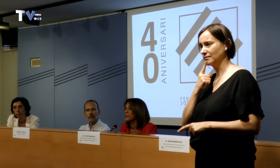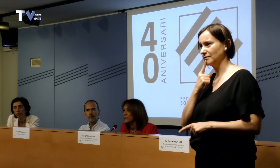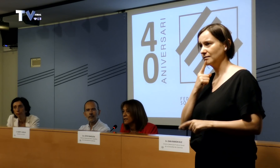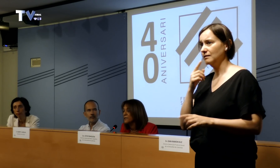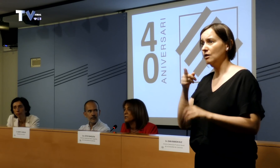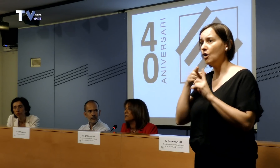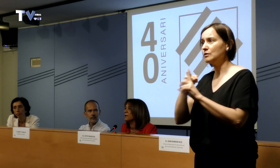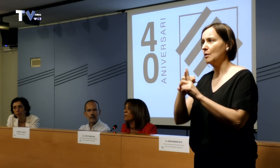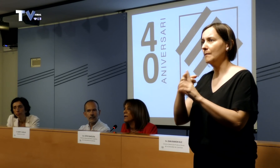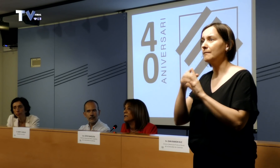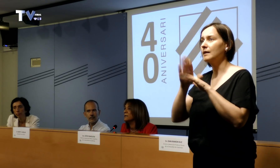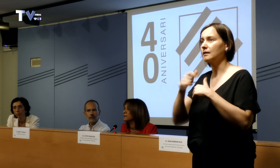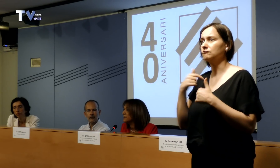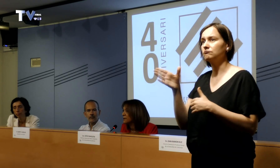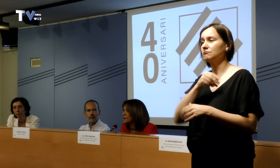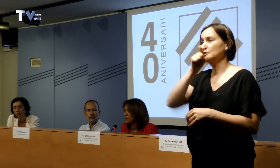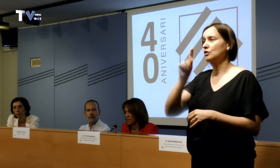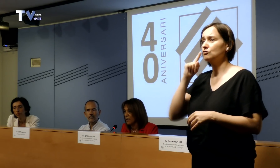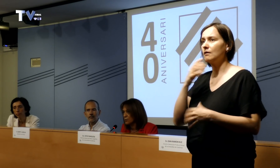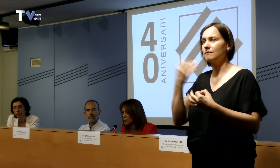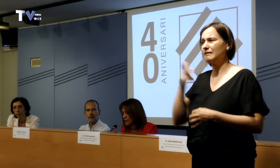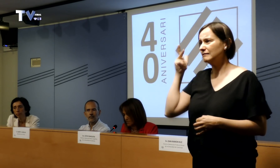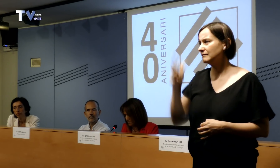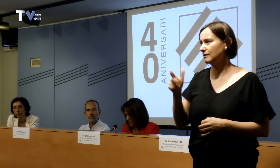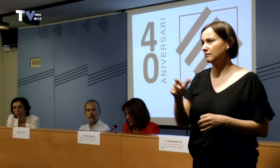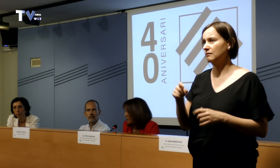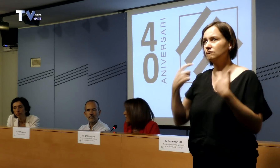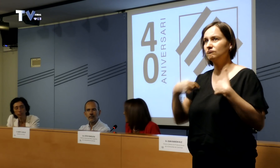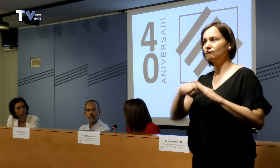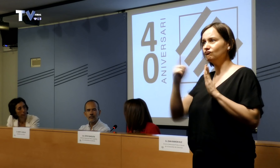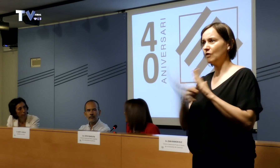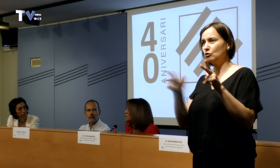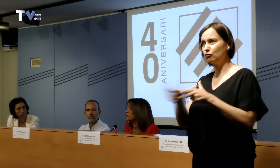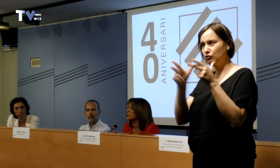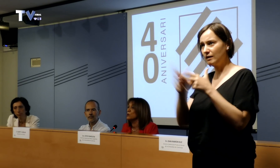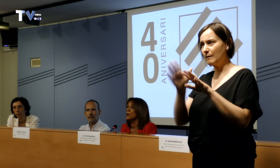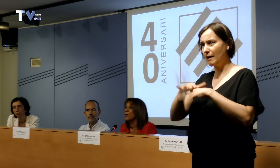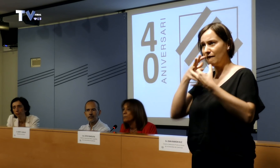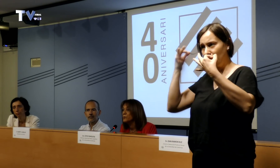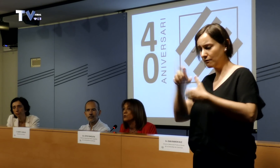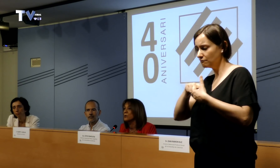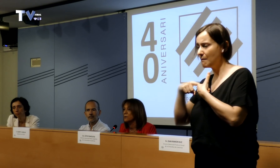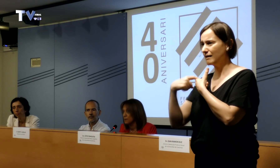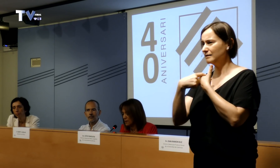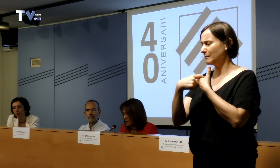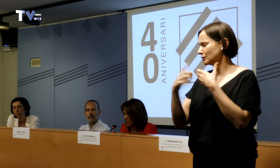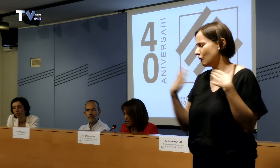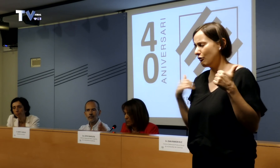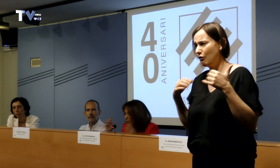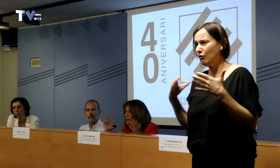perquè adquireixin la plena integritat a la societat, perquè tinguin una participació amb tota la